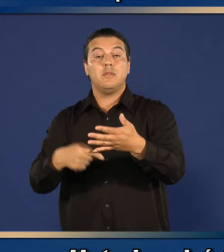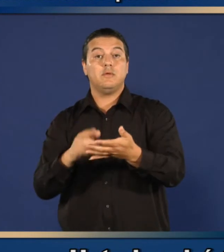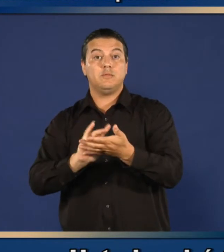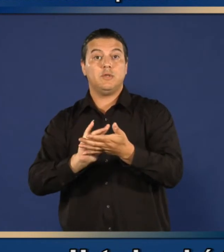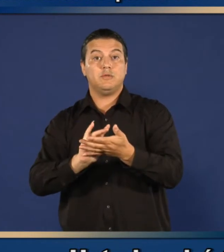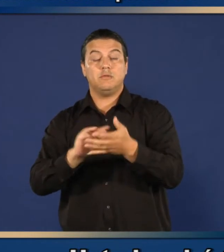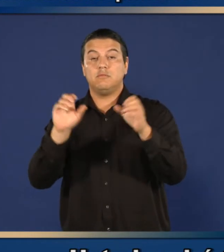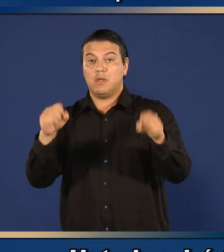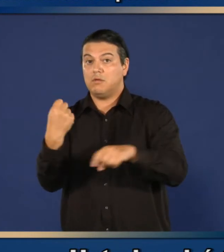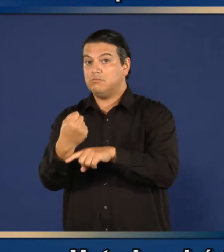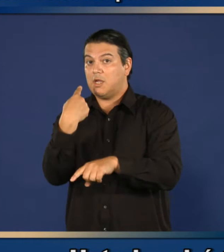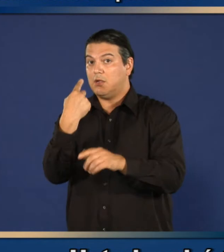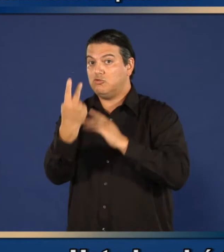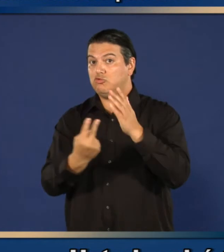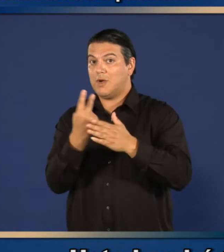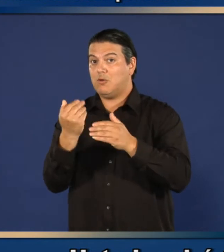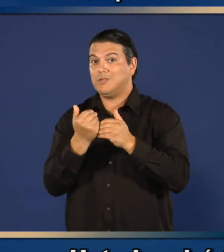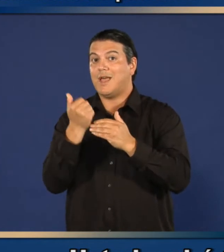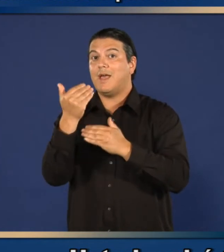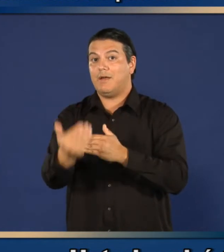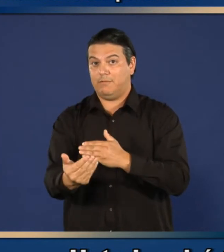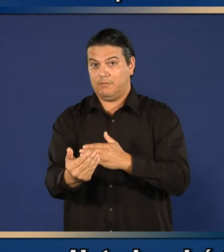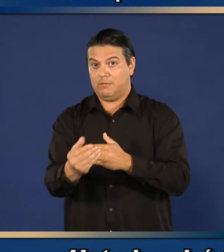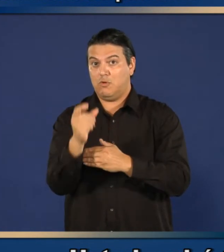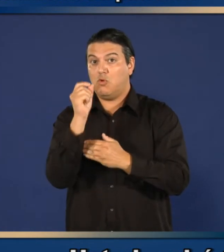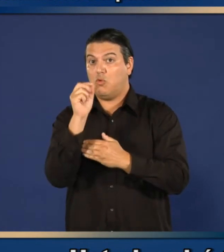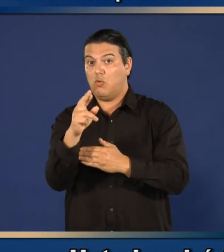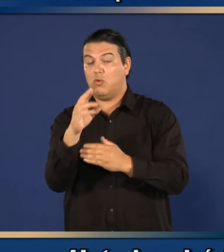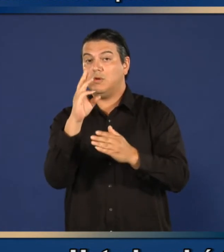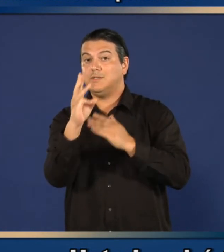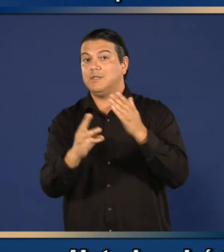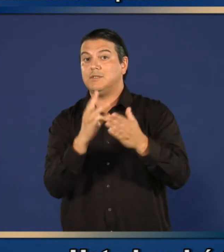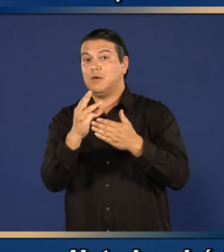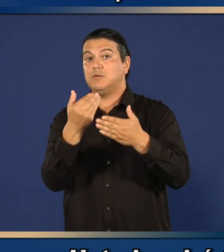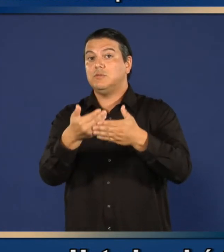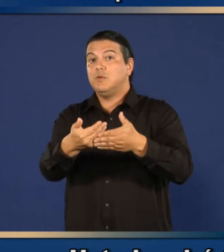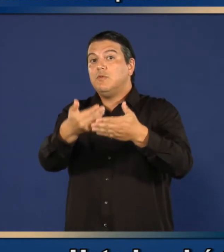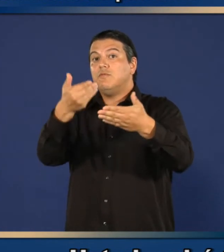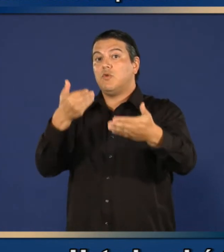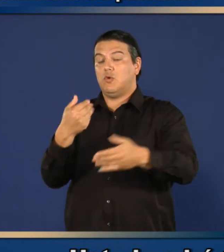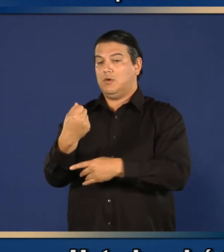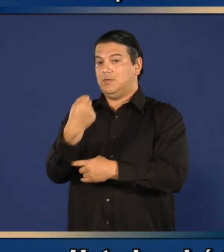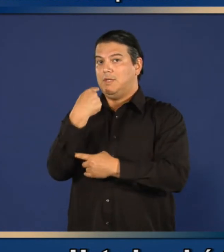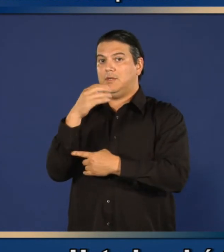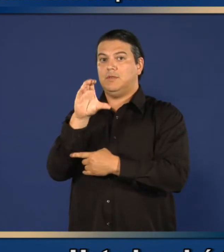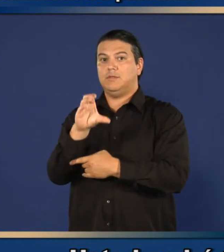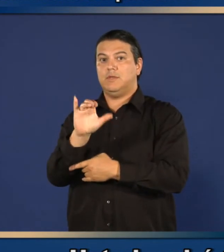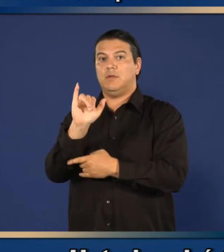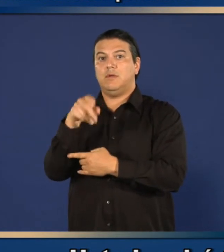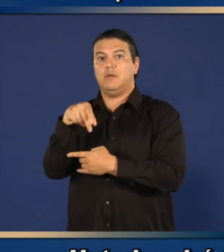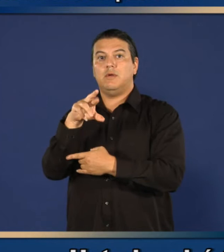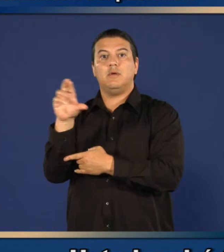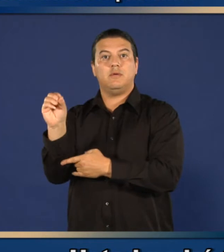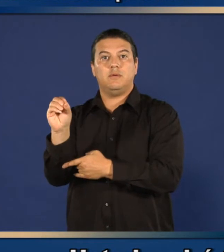usted podrá tomar dos horas después o seis horas antes de cipro